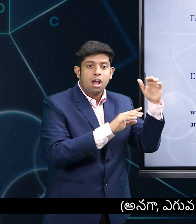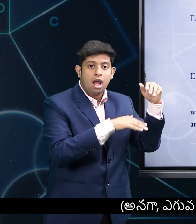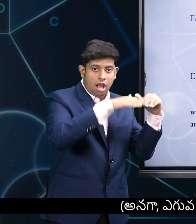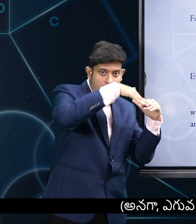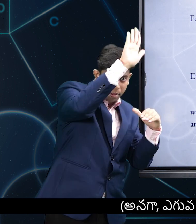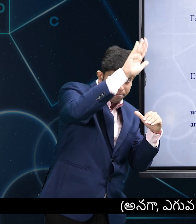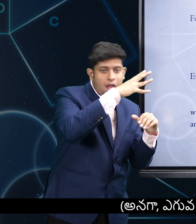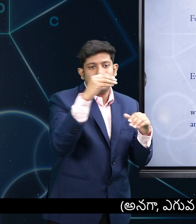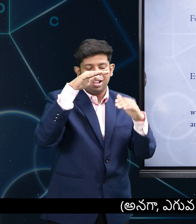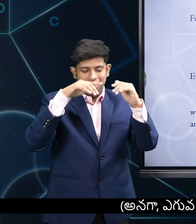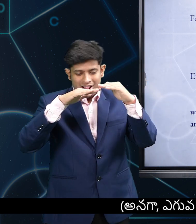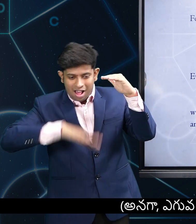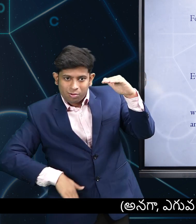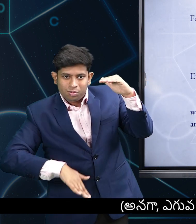తరగతి పరిమితి.